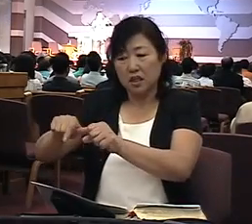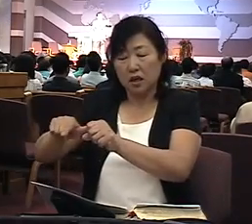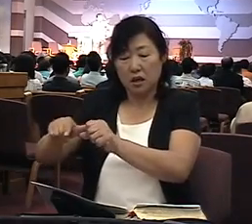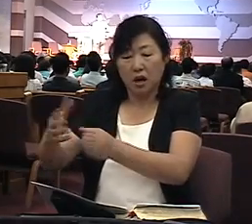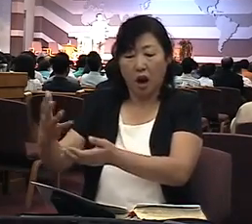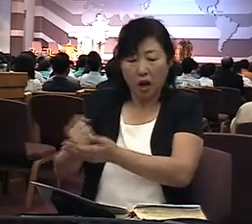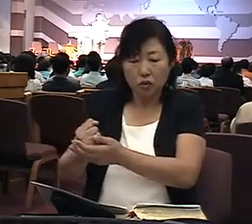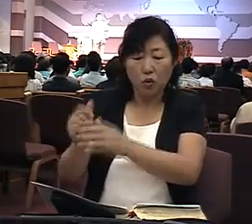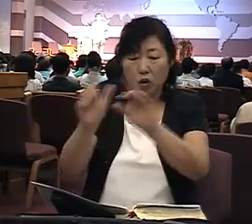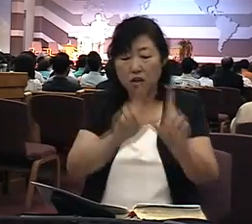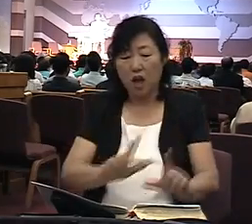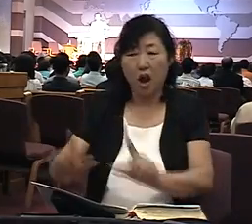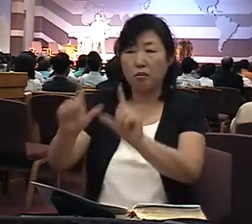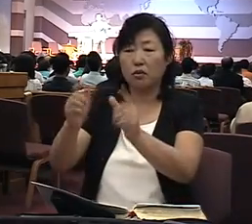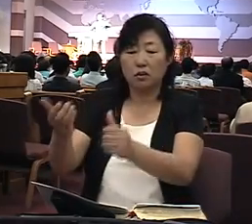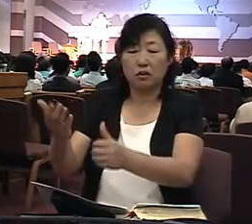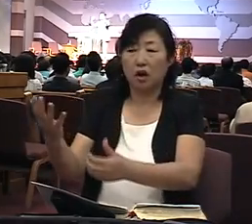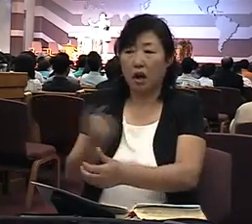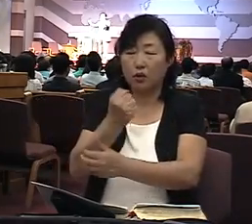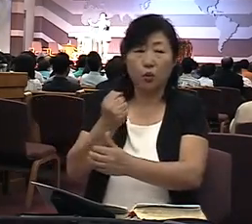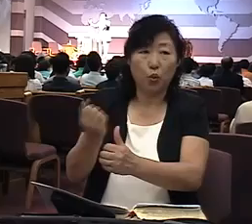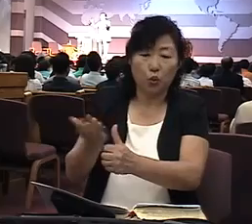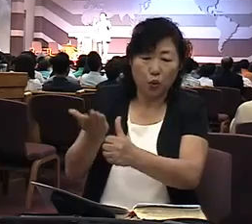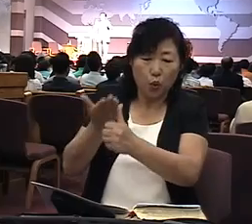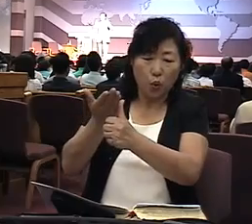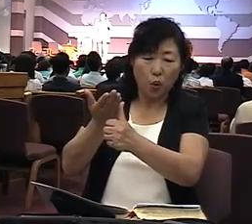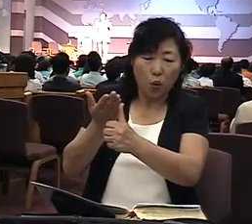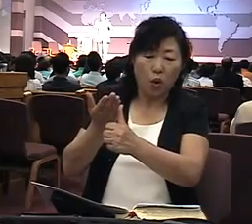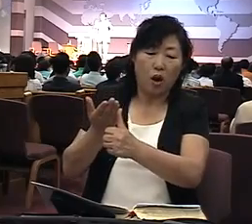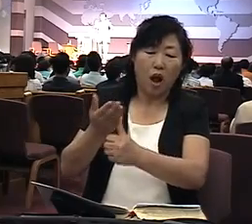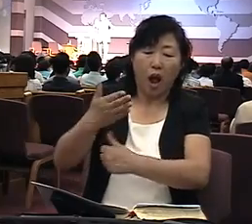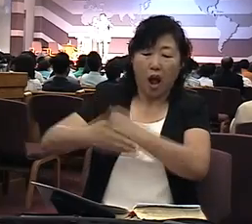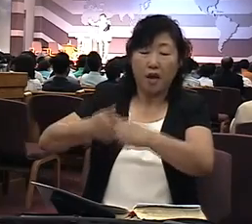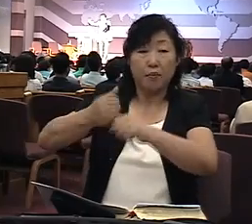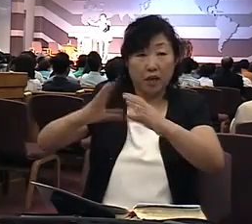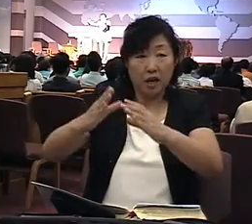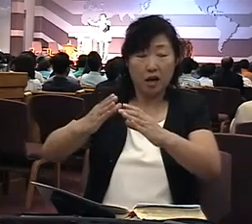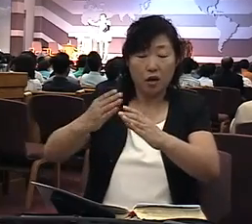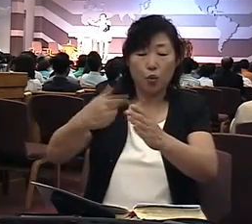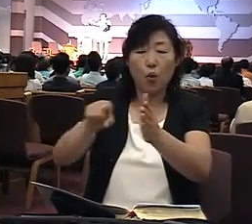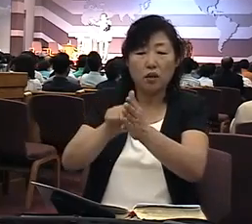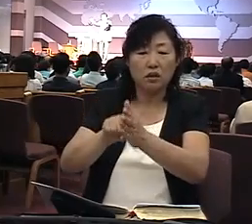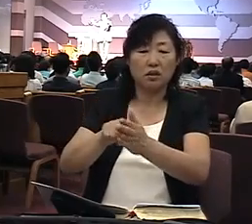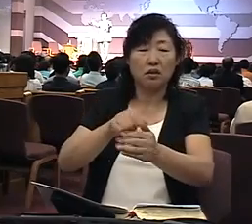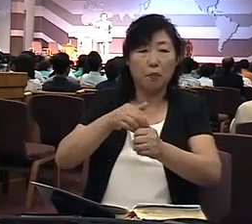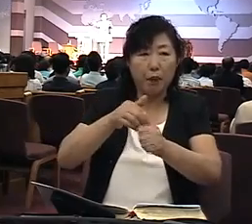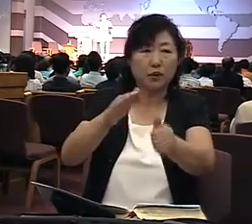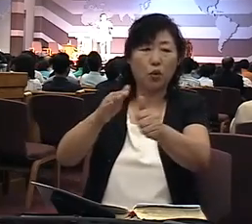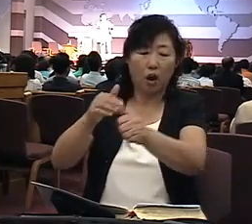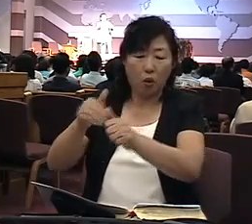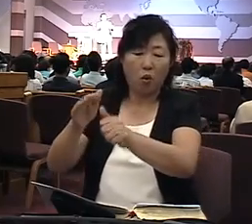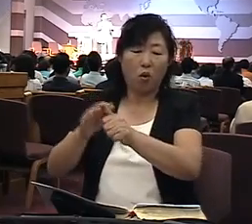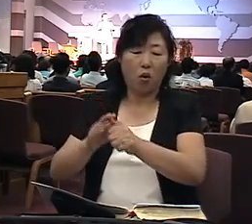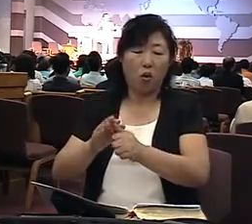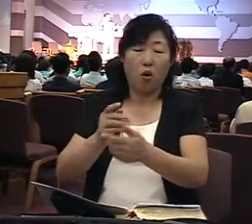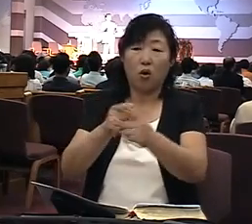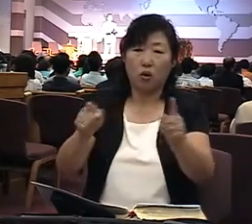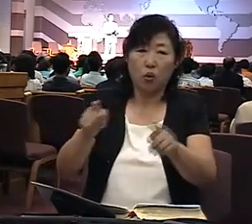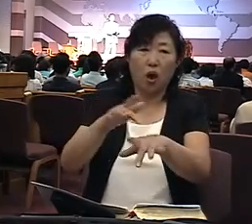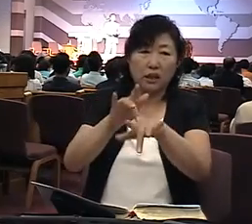그들을 양육하시고 그들을 또한 커미션하여 하나님의 나라를 위해 파송해 보내시고 그들에게 귀신과 악령을 쫓아낼 수